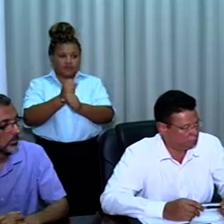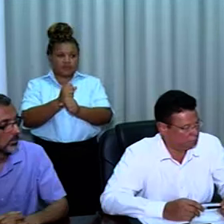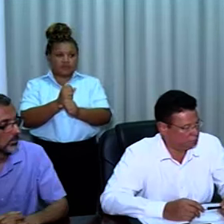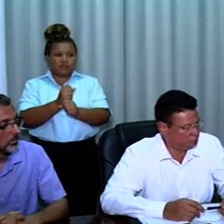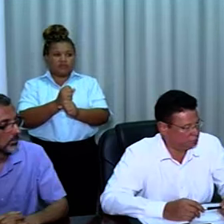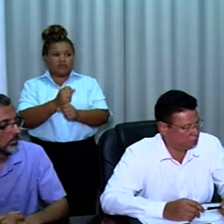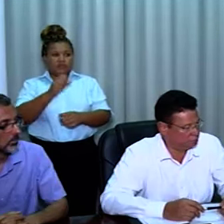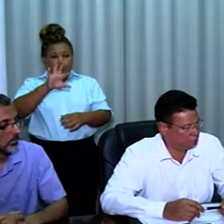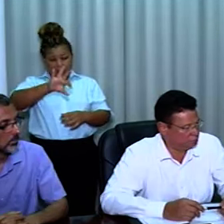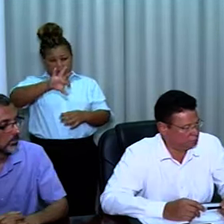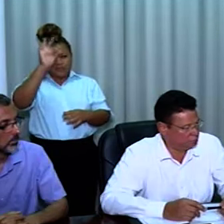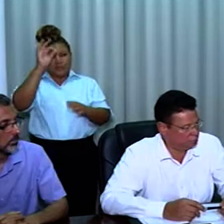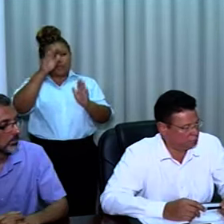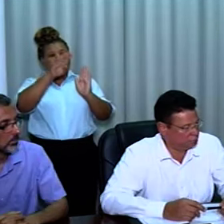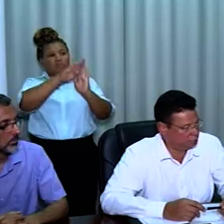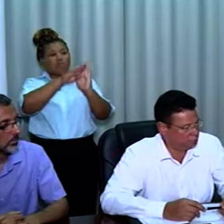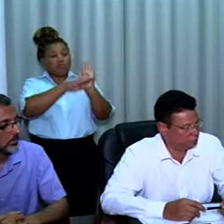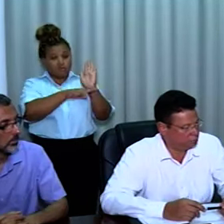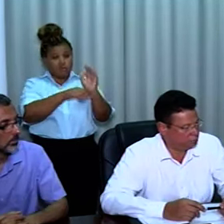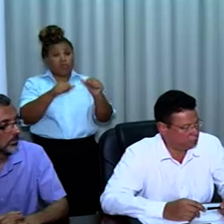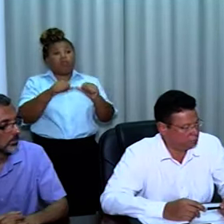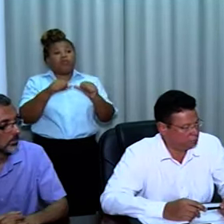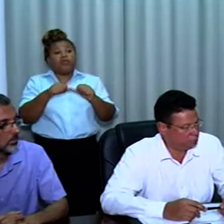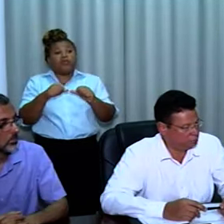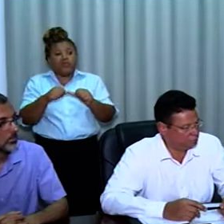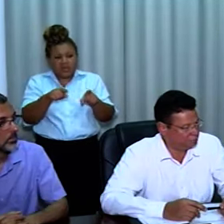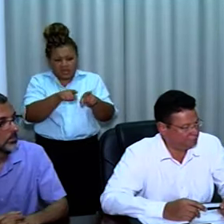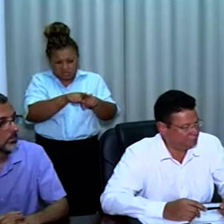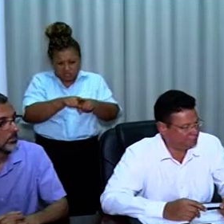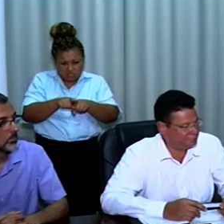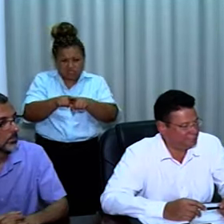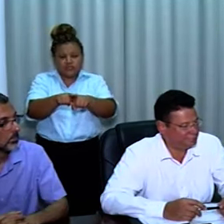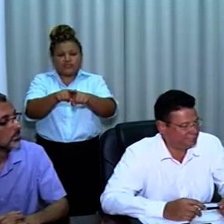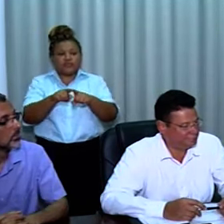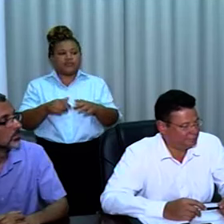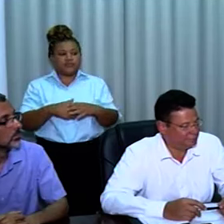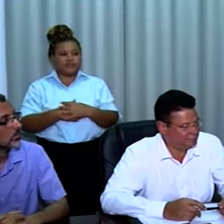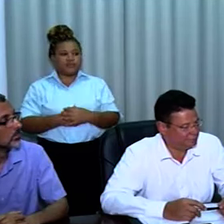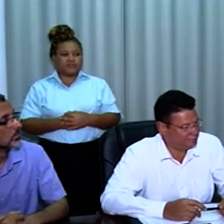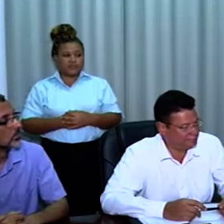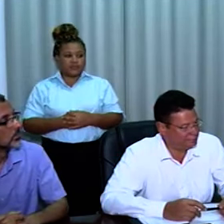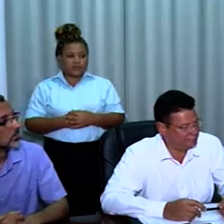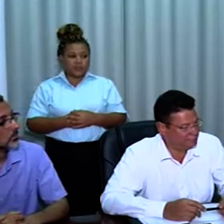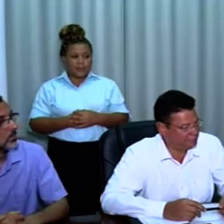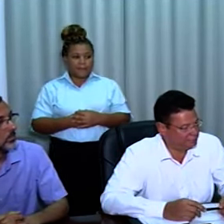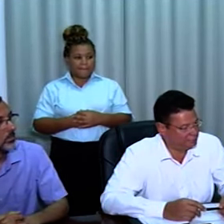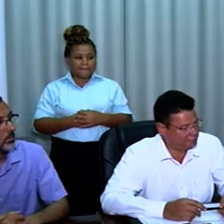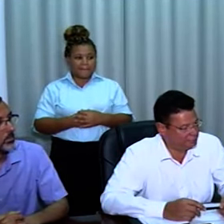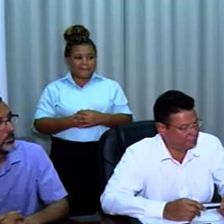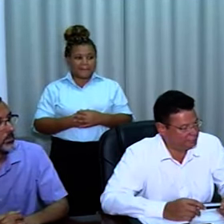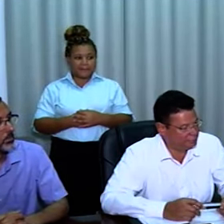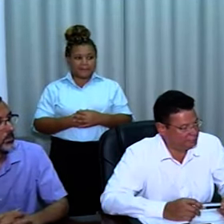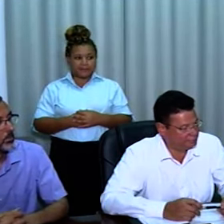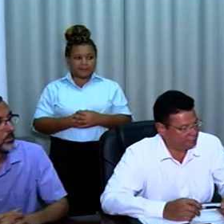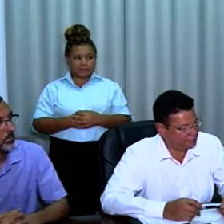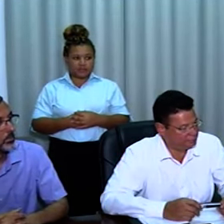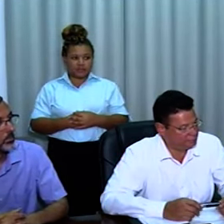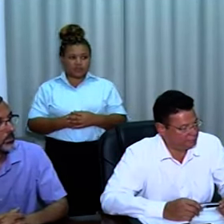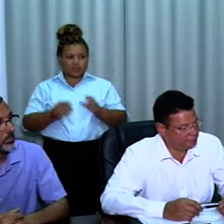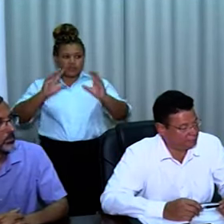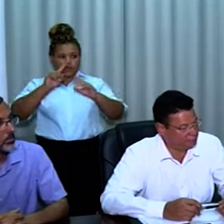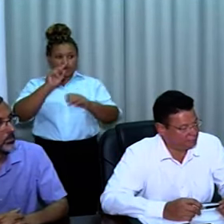l'opération, il fait coordonner. Okay? Ça veut dire. Une question peut-être, nous avons dit là. Oui. WHO des semaines passées, il prévoit pour dire qu'on